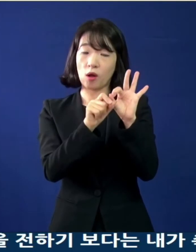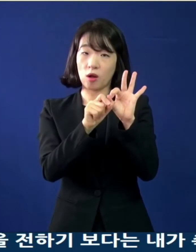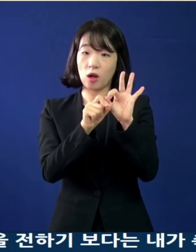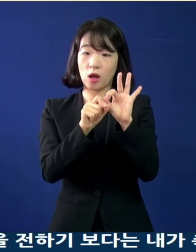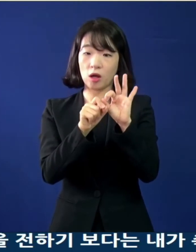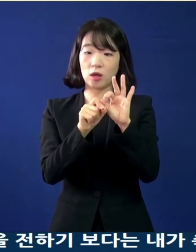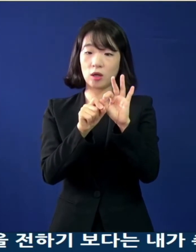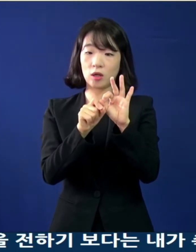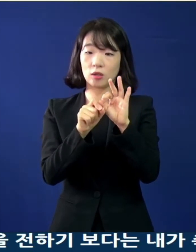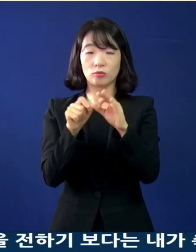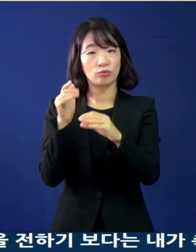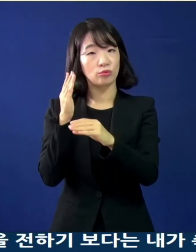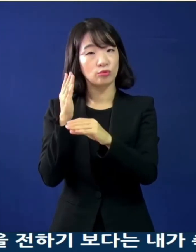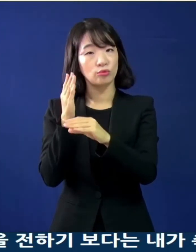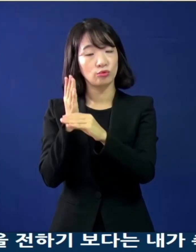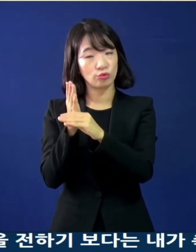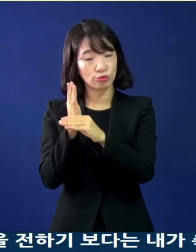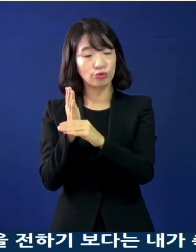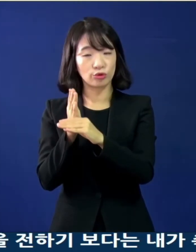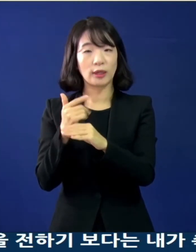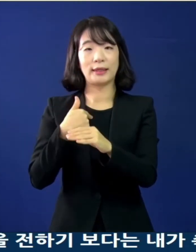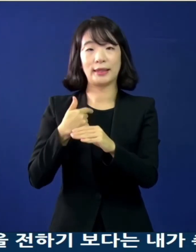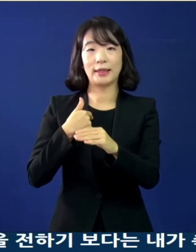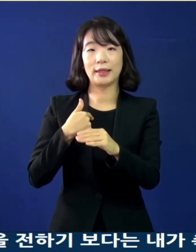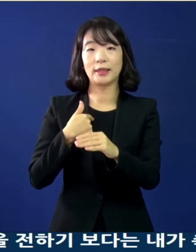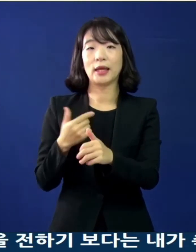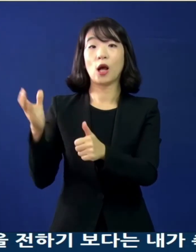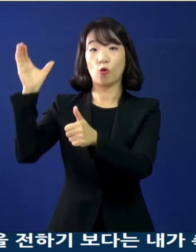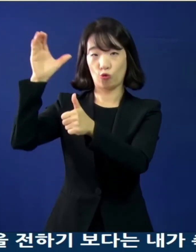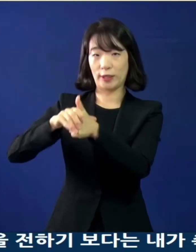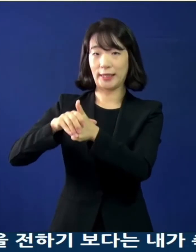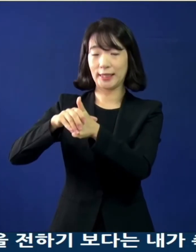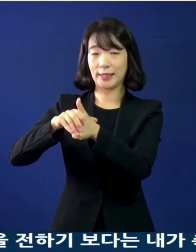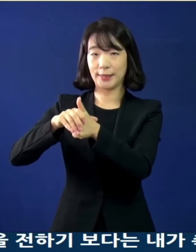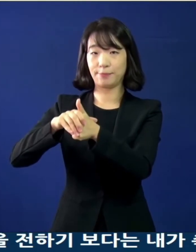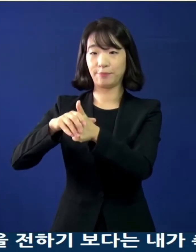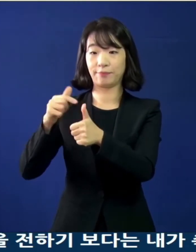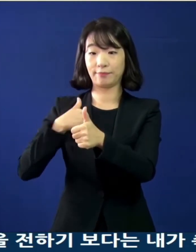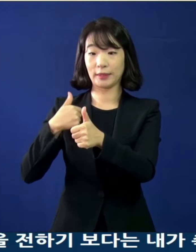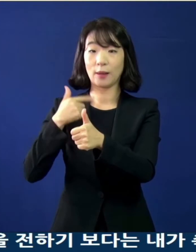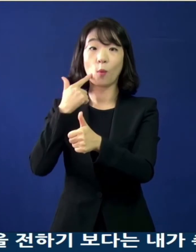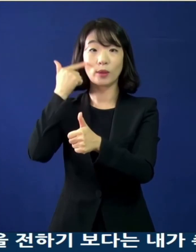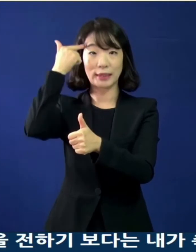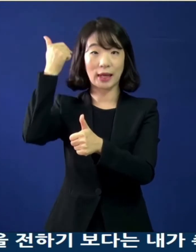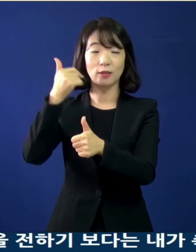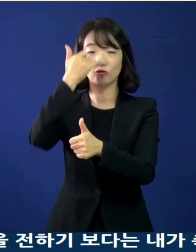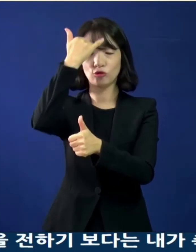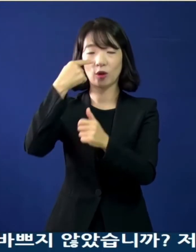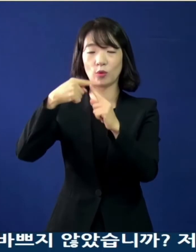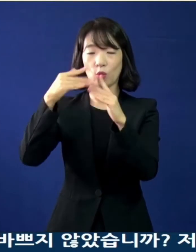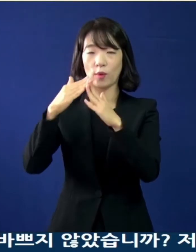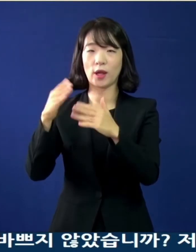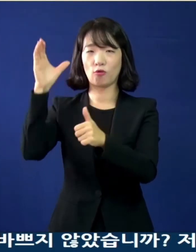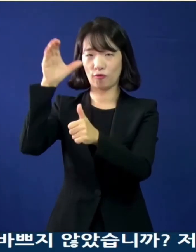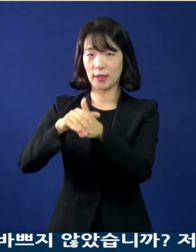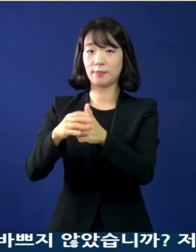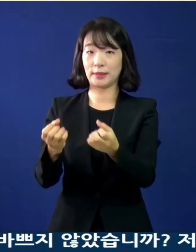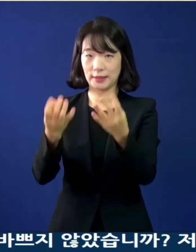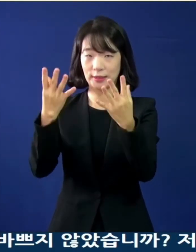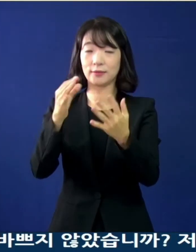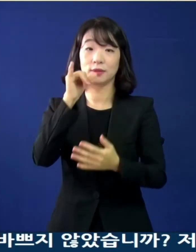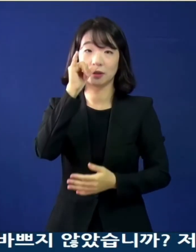가졌습니다. 보통 목사님들보다 위임식을 조금 후에 가진 편이었는데 그 시간도 참